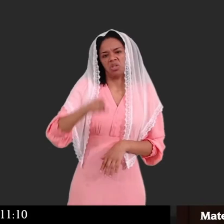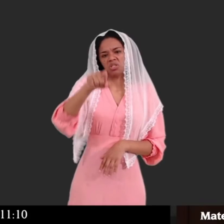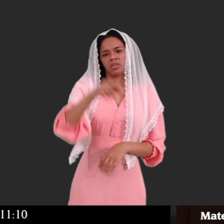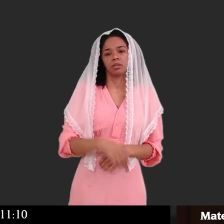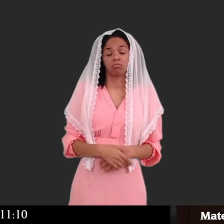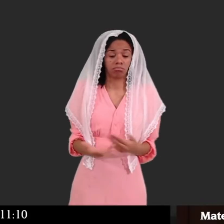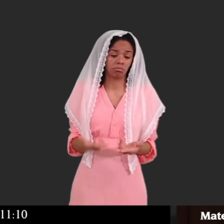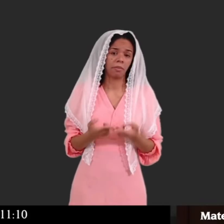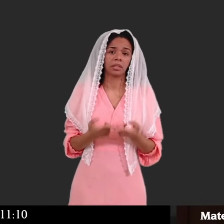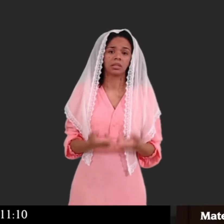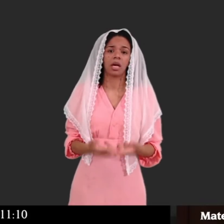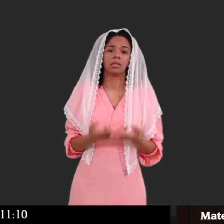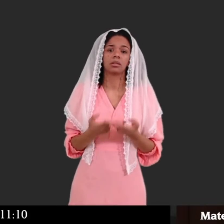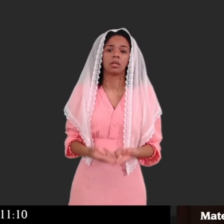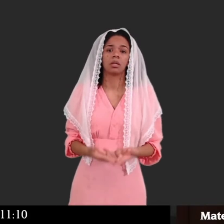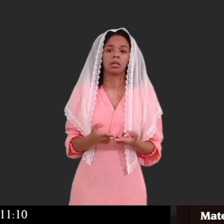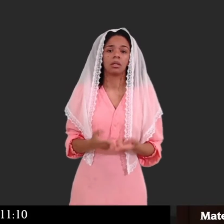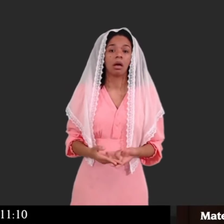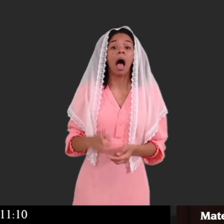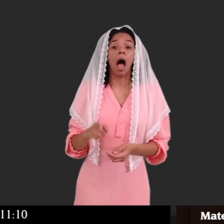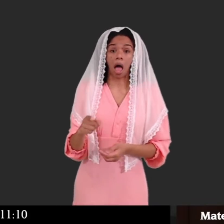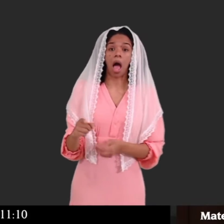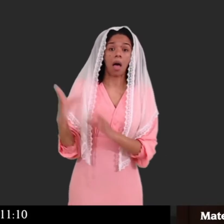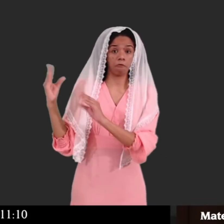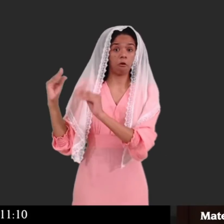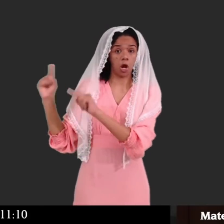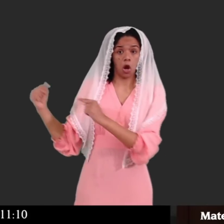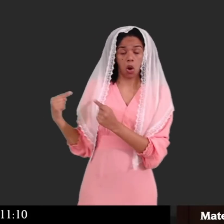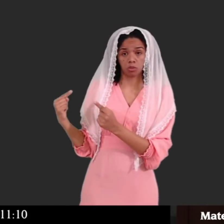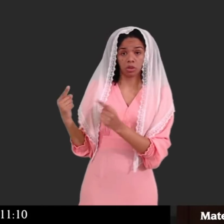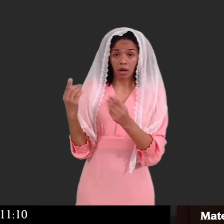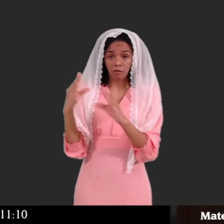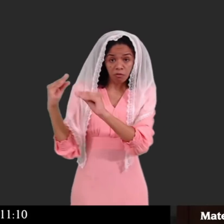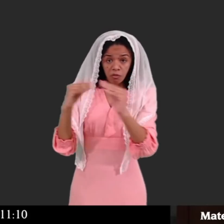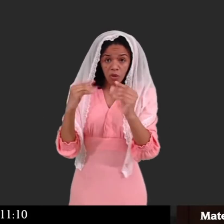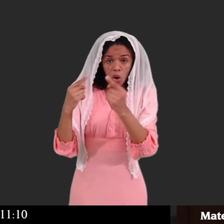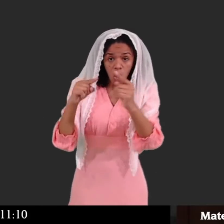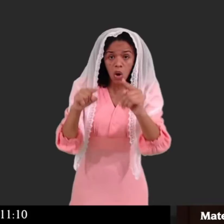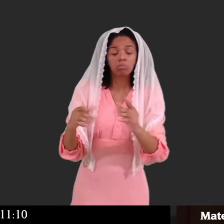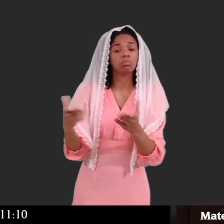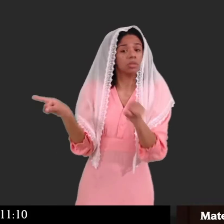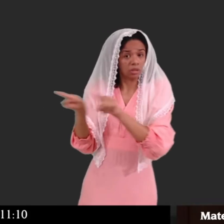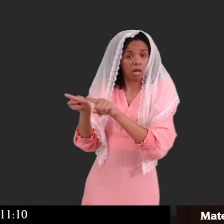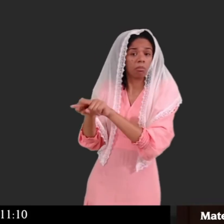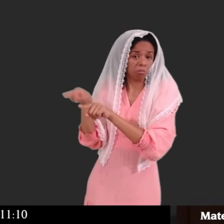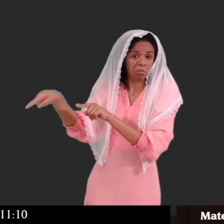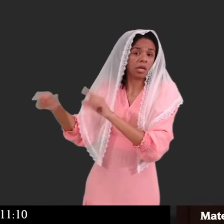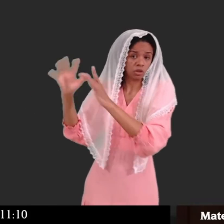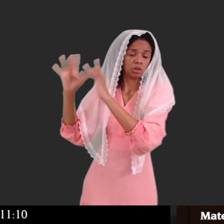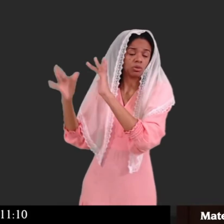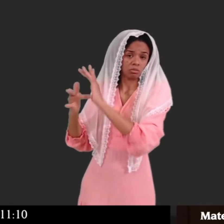Paciência. Tem alguém que fala mal de você? Falaram mal de Jesus Cristo. Tem alguém que te calunia? Caluniaram Jesus